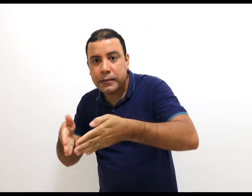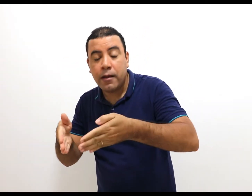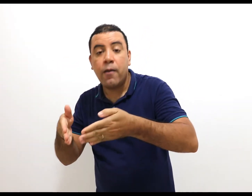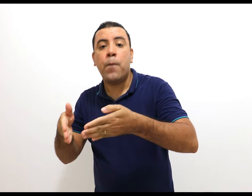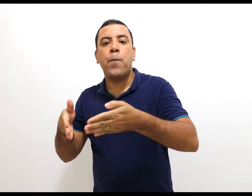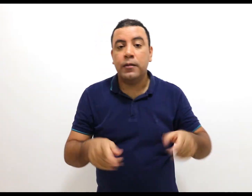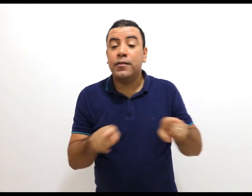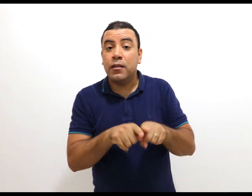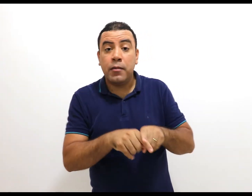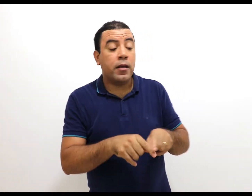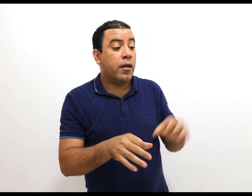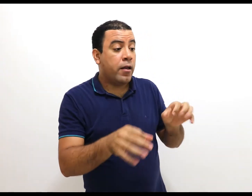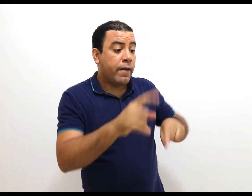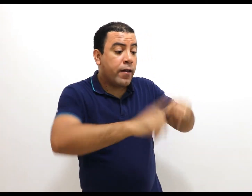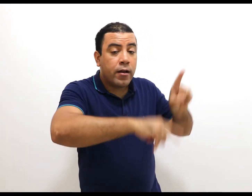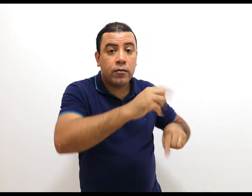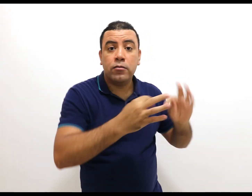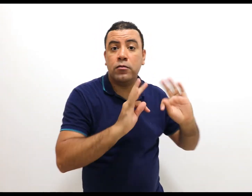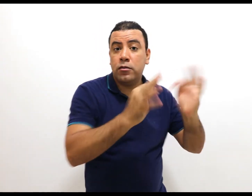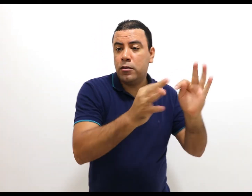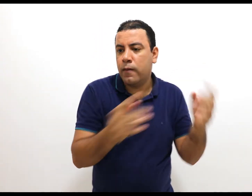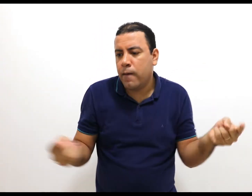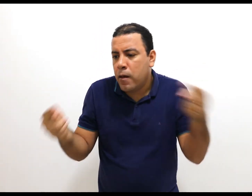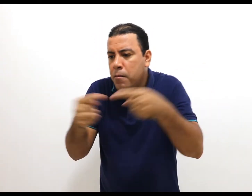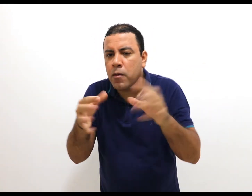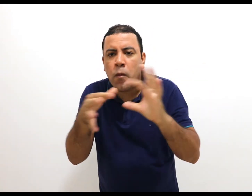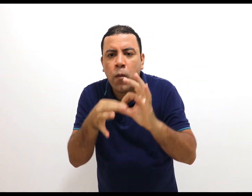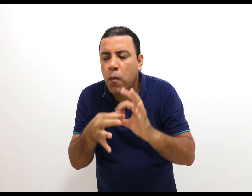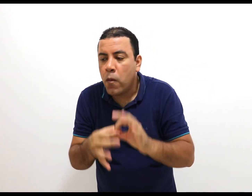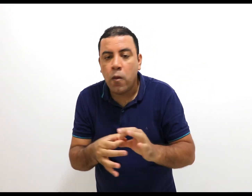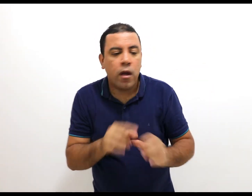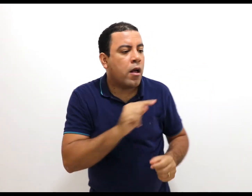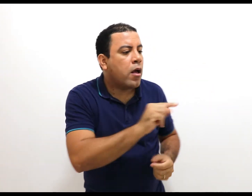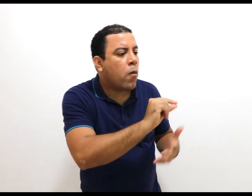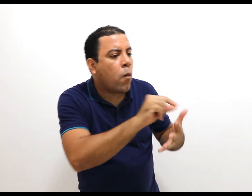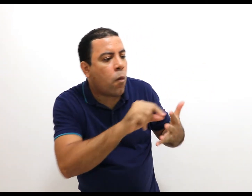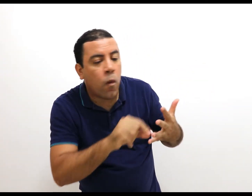se entrelaçam na construção do objeto em análise.